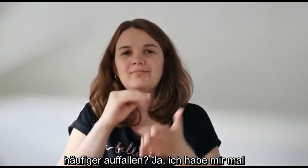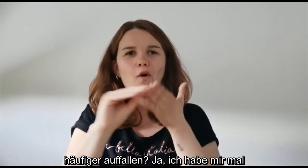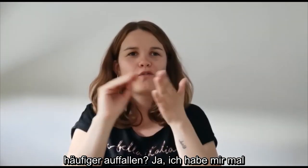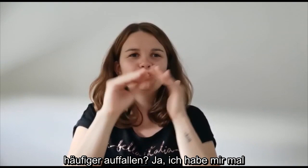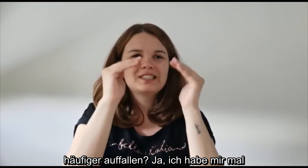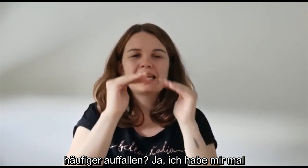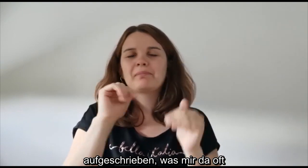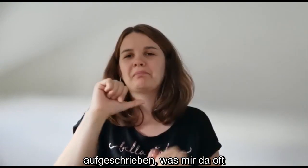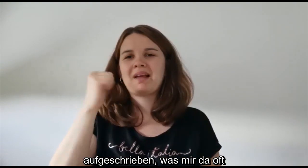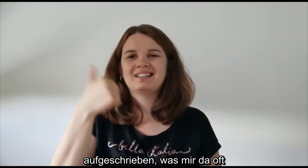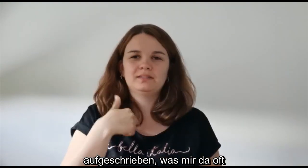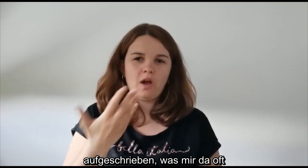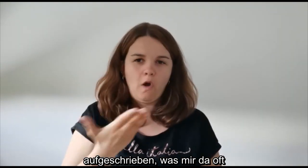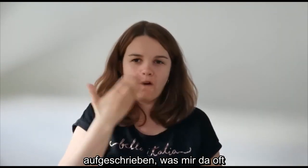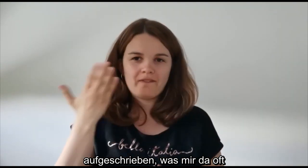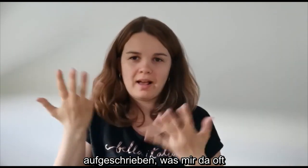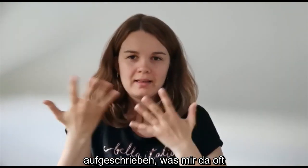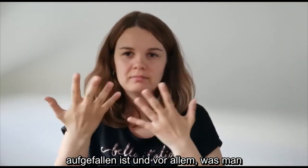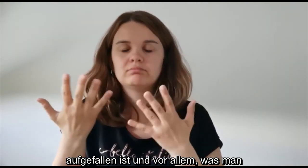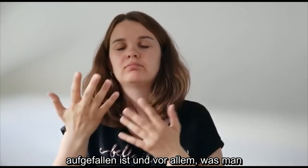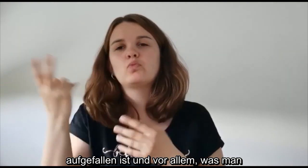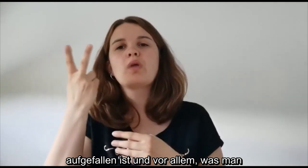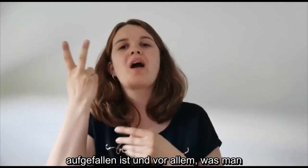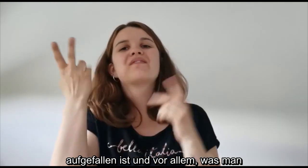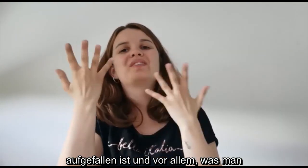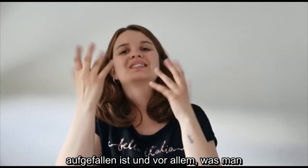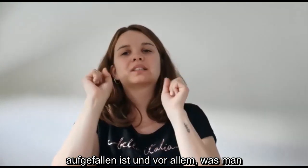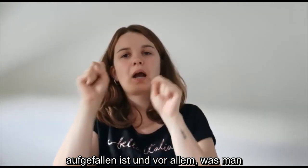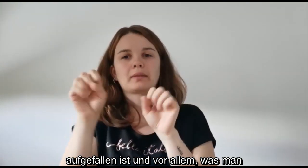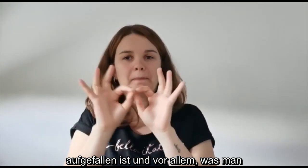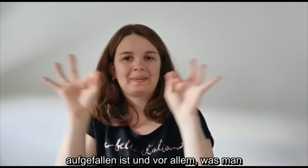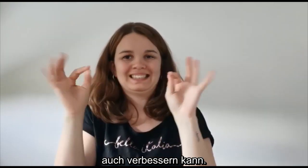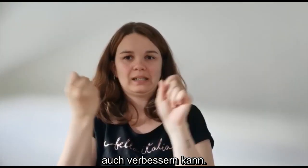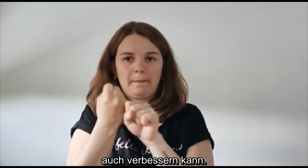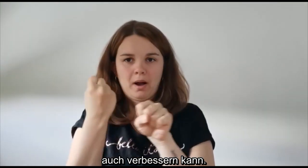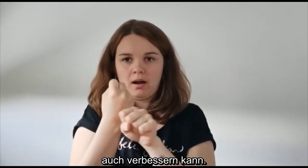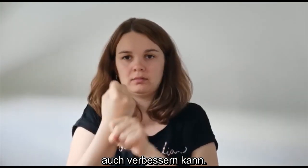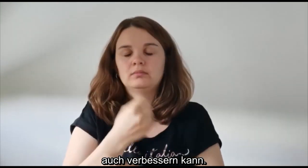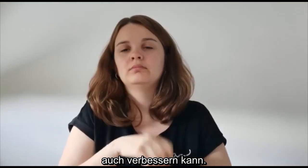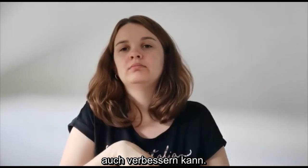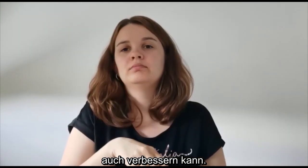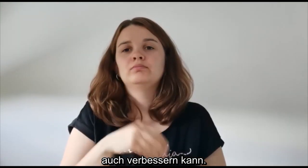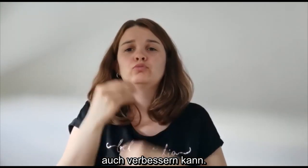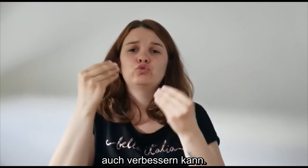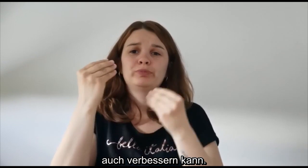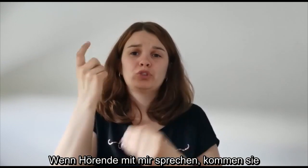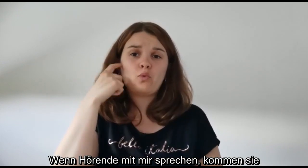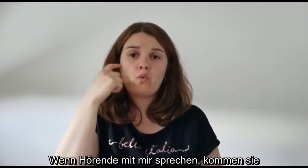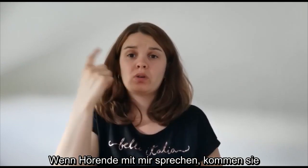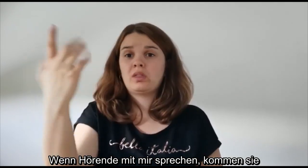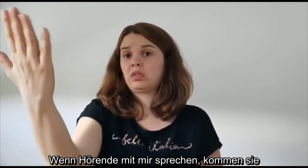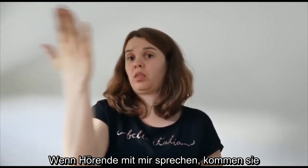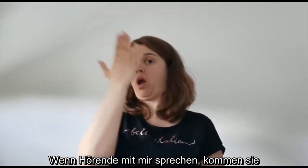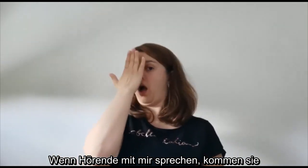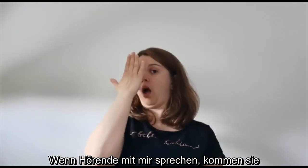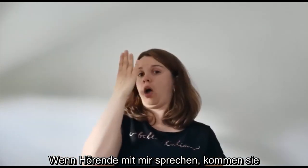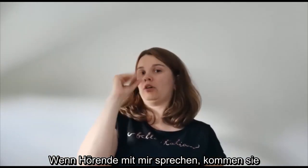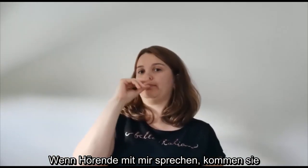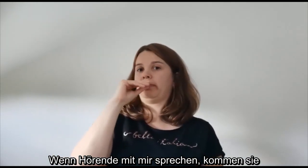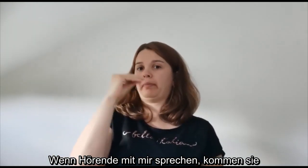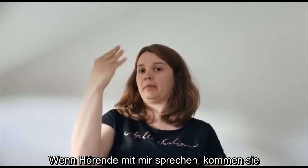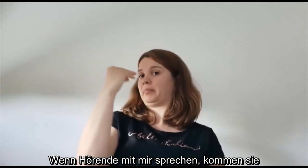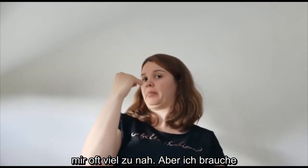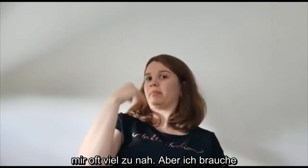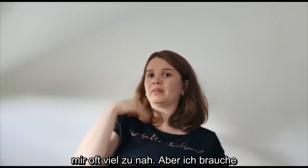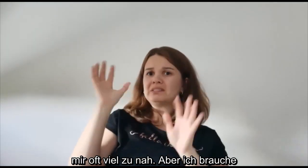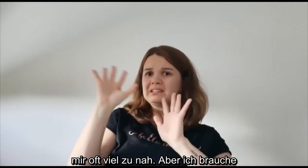Ja, ich habe mir mal aufgeschrieben Was mir da oft aufgefallen ist Und vor allem, was man auch verbessern kann Wenn Hörende mit mir